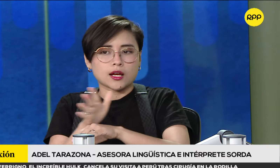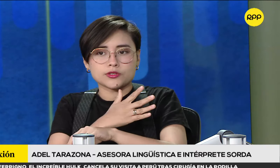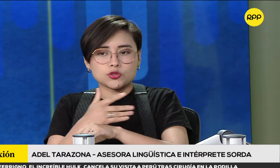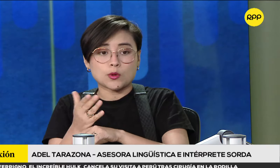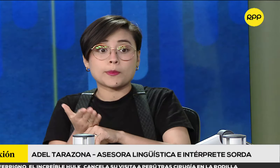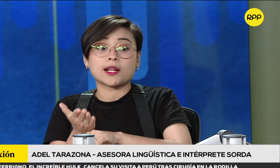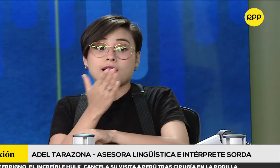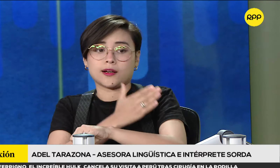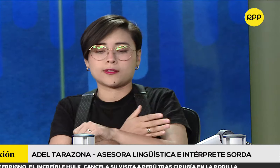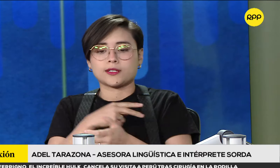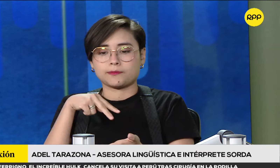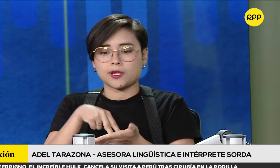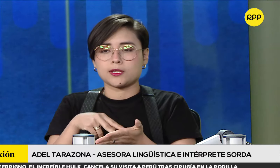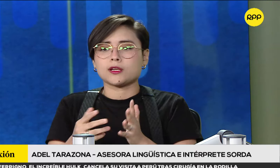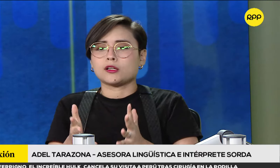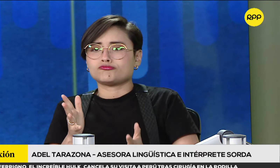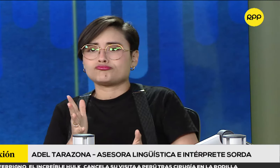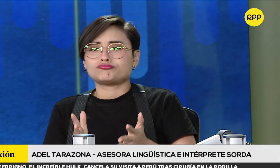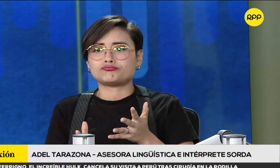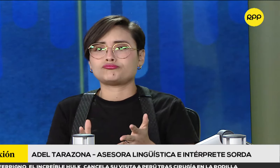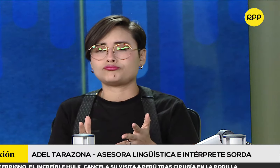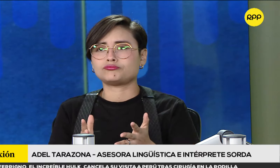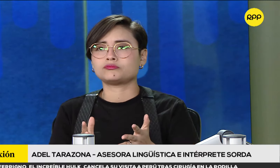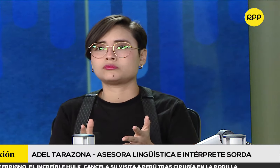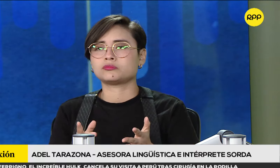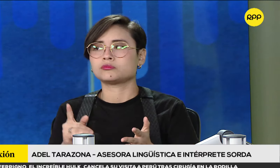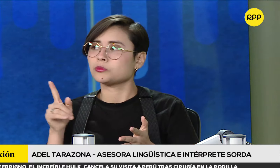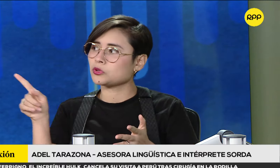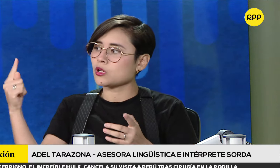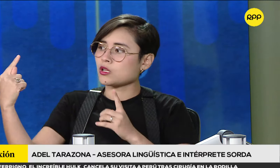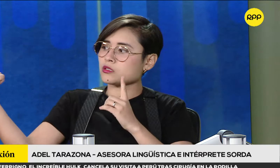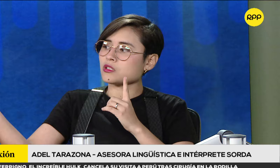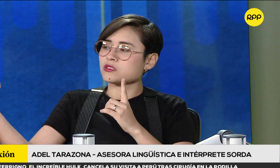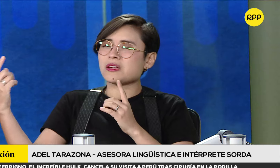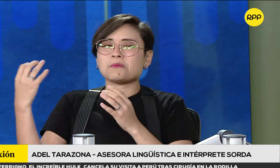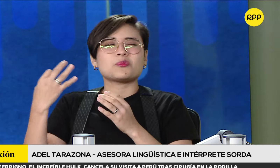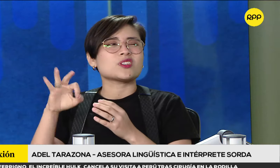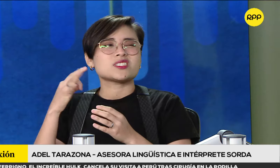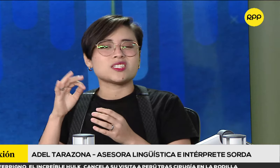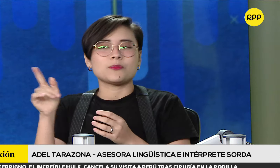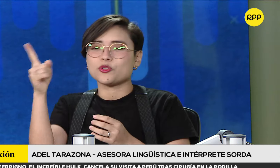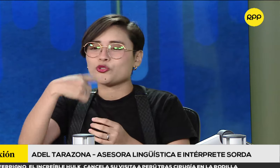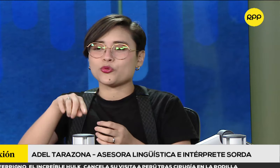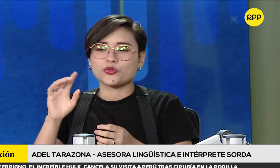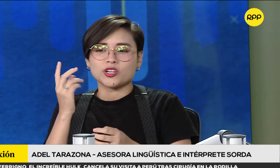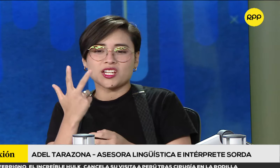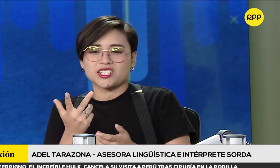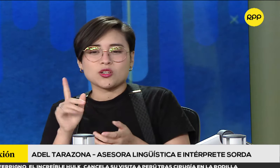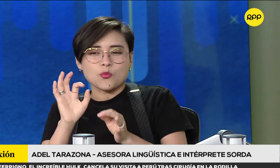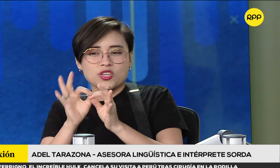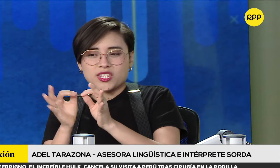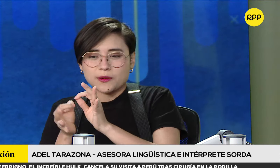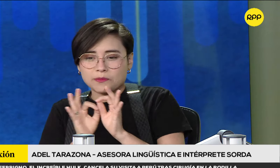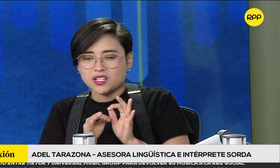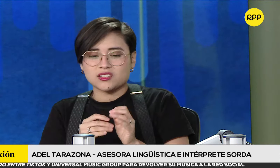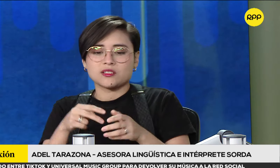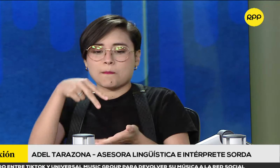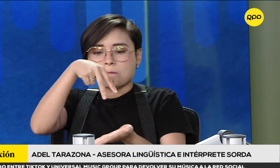pauteado para hacer las prácticas, obviamente previas al concierto. Y en este caso, como te comentaba, somos